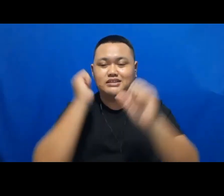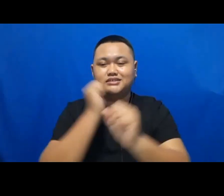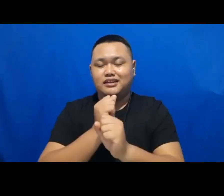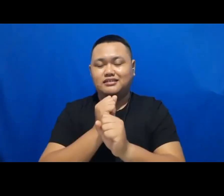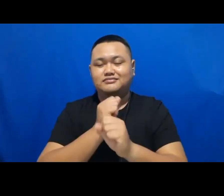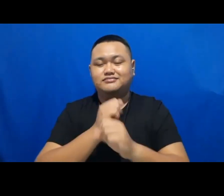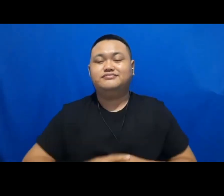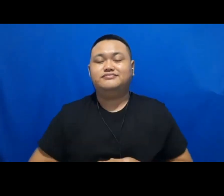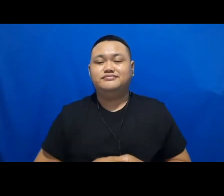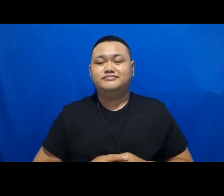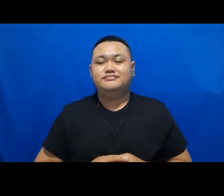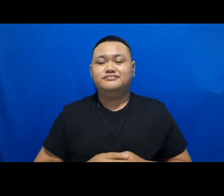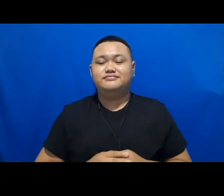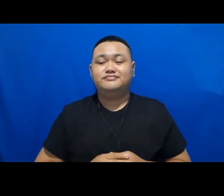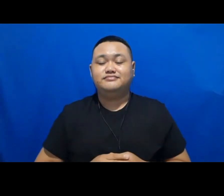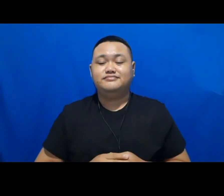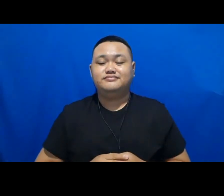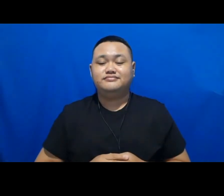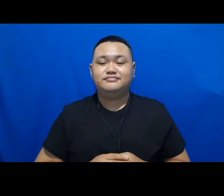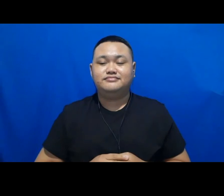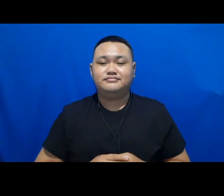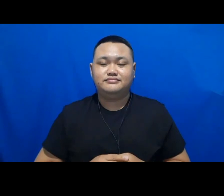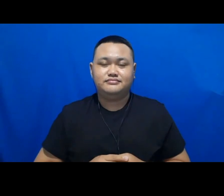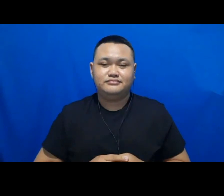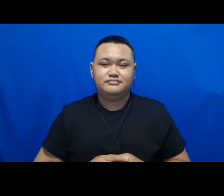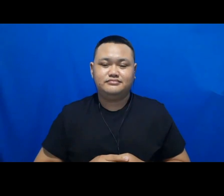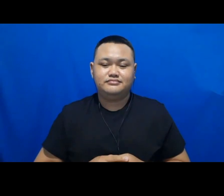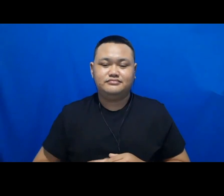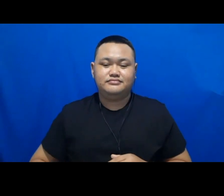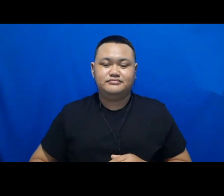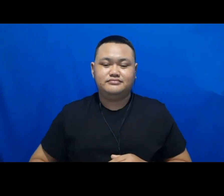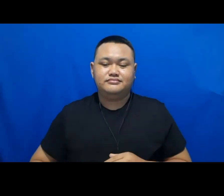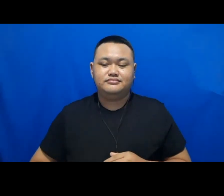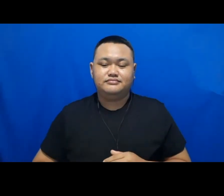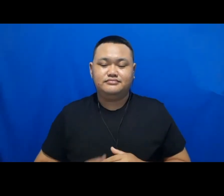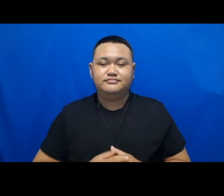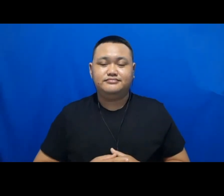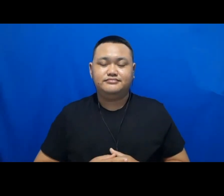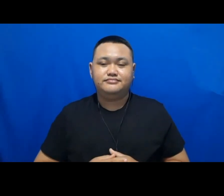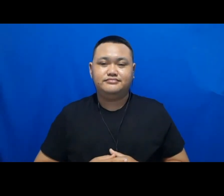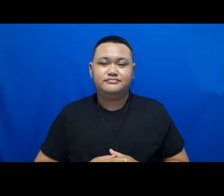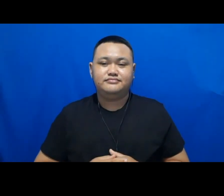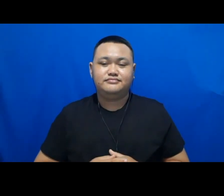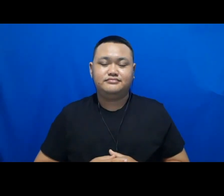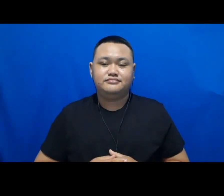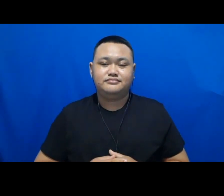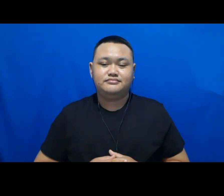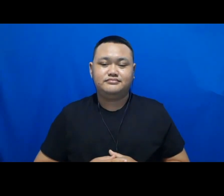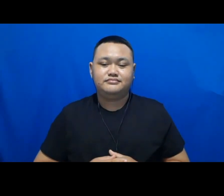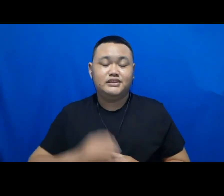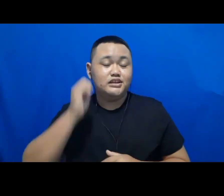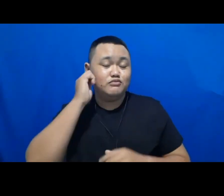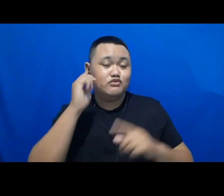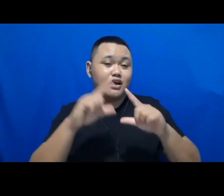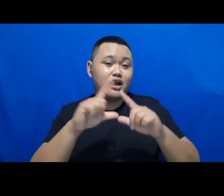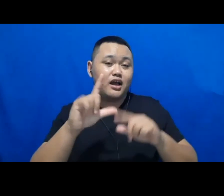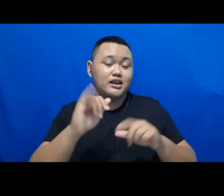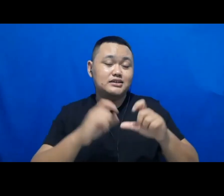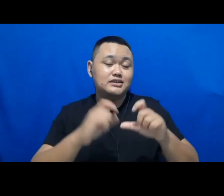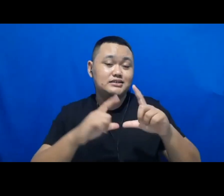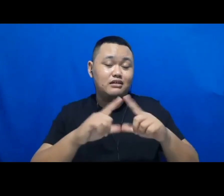mengelola pendidikan anak usia dini, Mas Bayu, di Yogyakarta, begitu ya. Kalau pendidikan anak usia dini, guru-gurunya